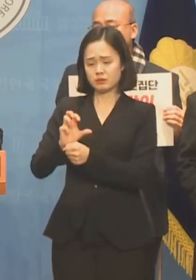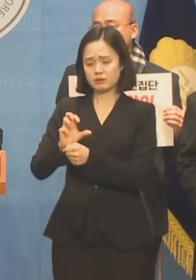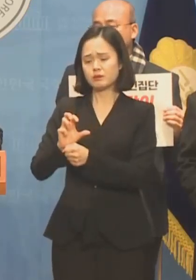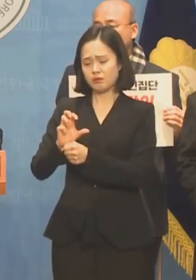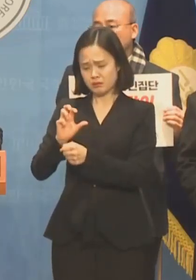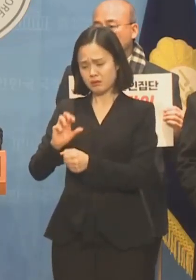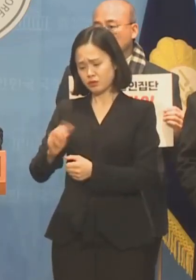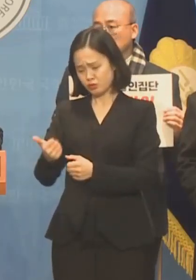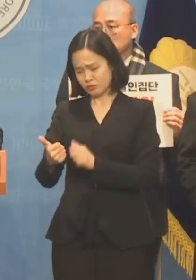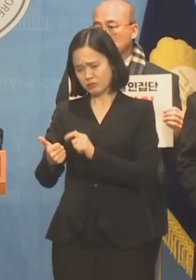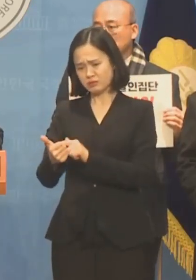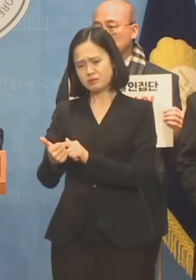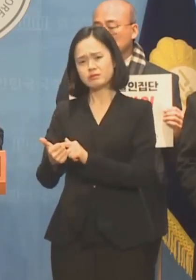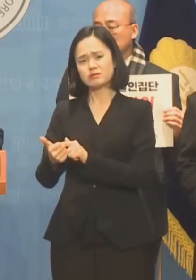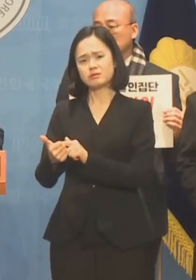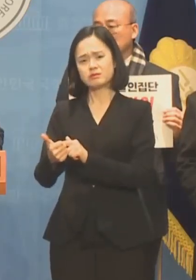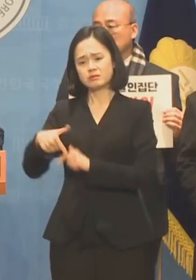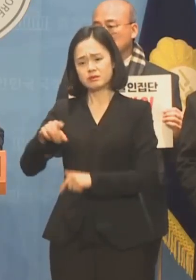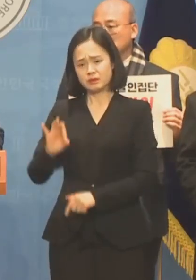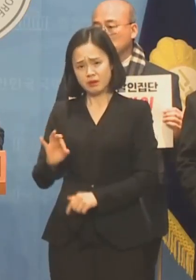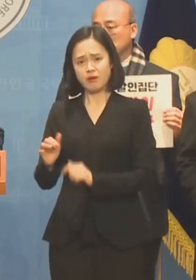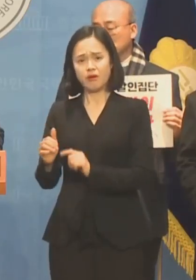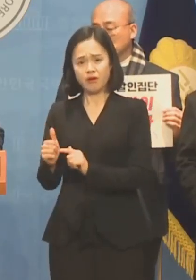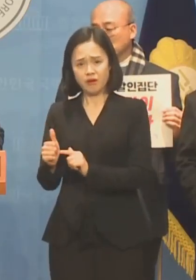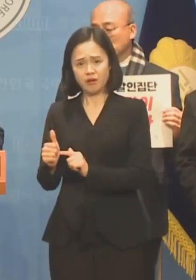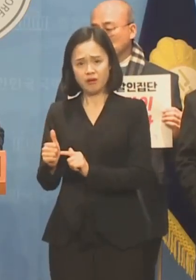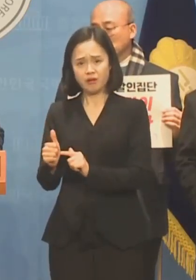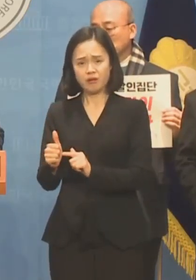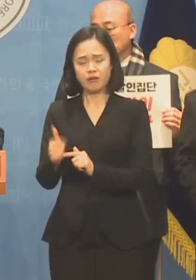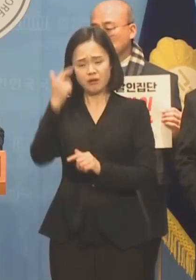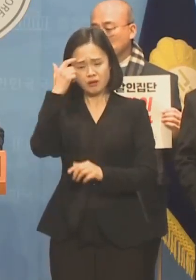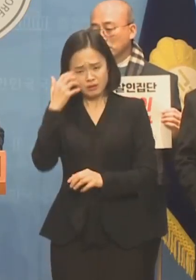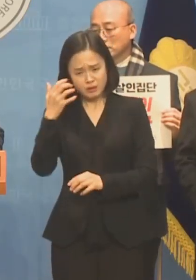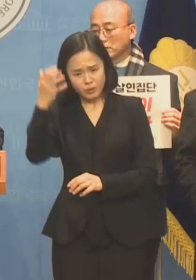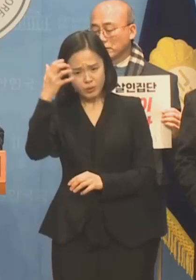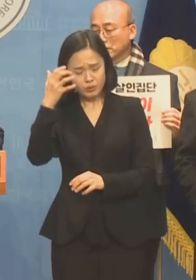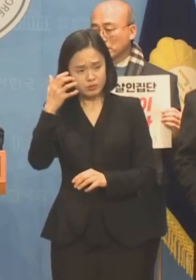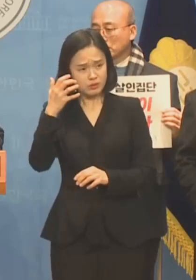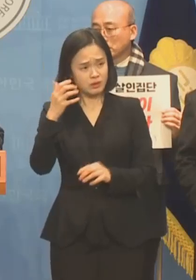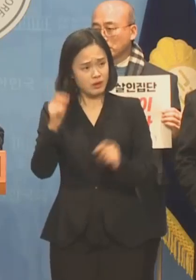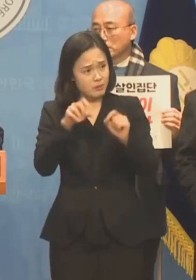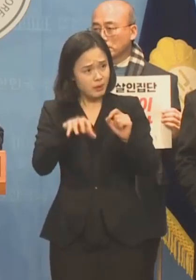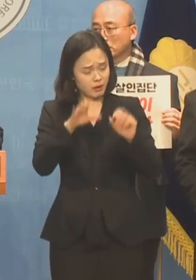민주화운동 열사들을 욕되지 않는 길이다라고 김민전